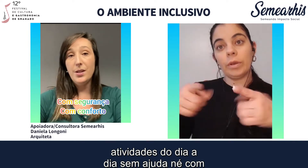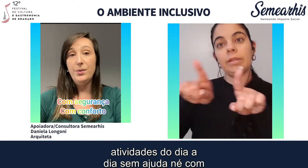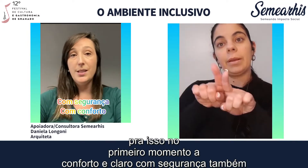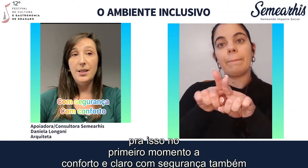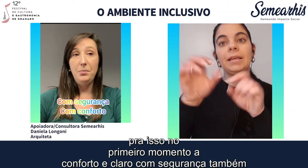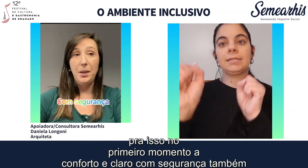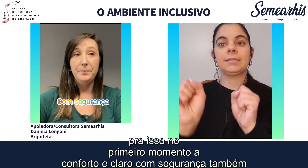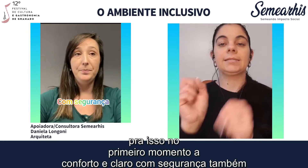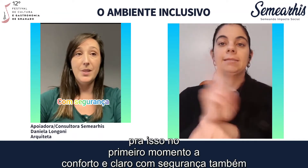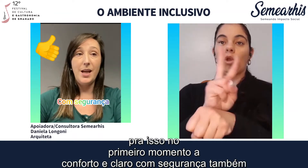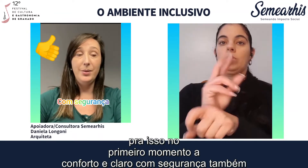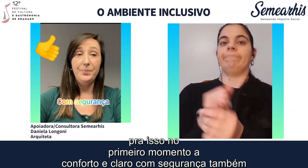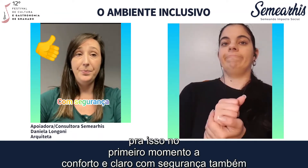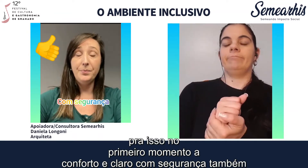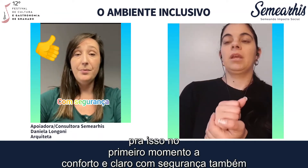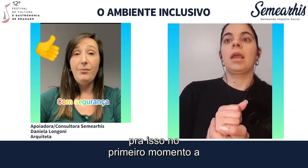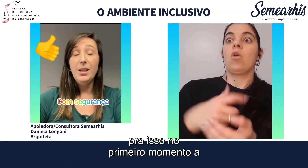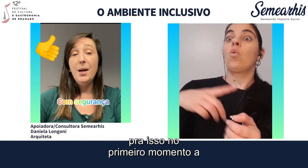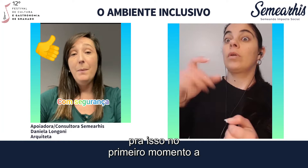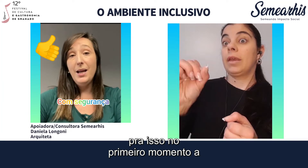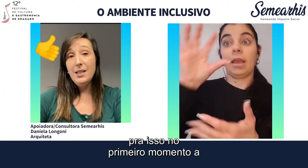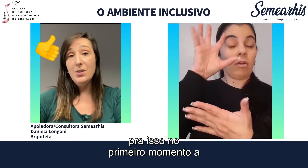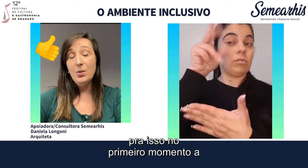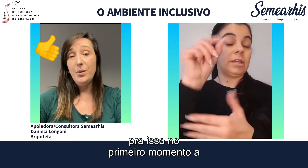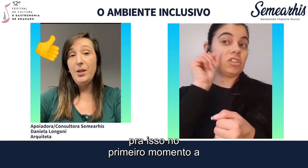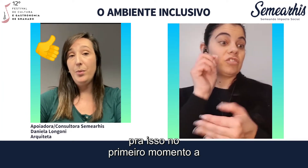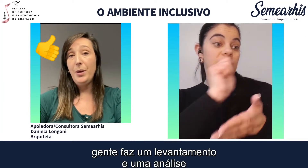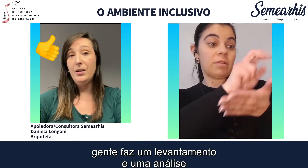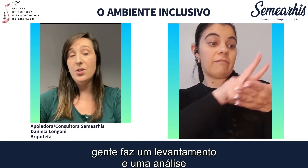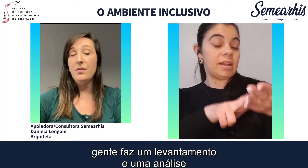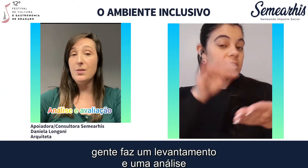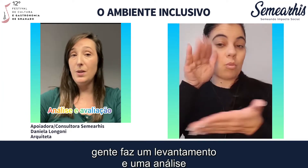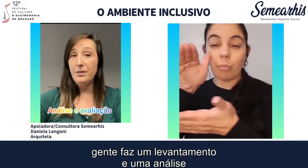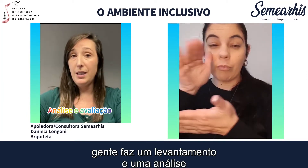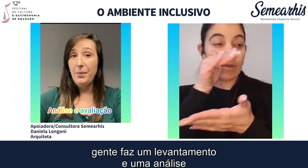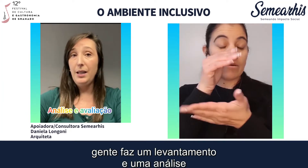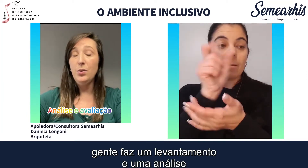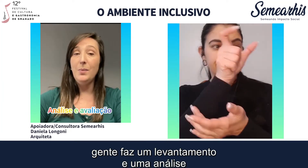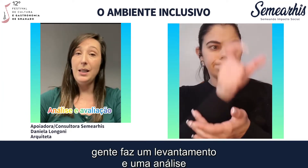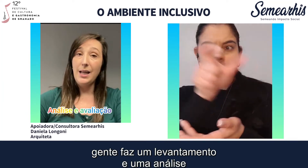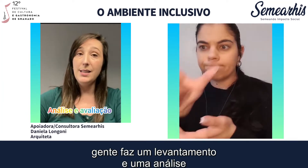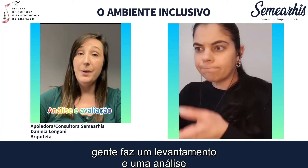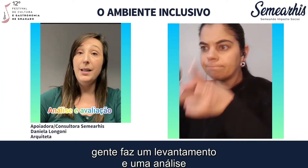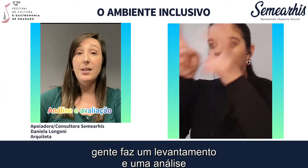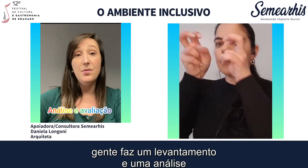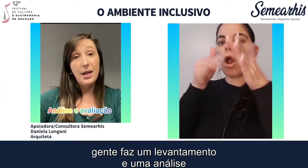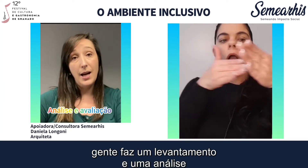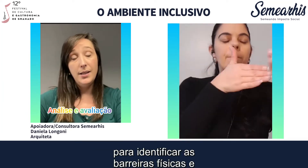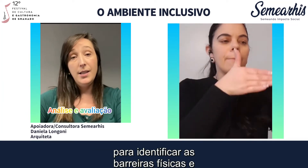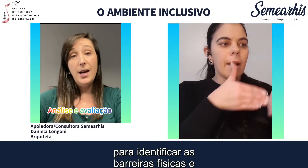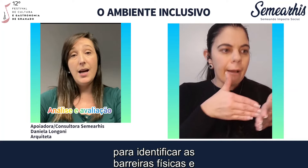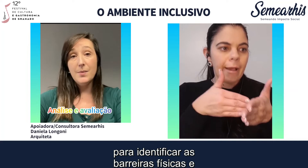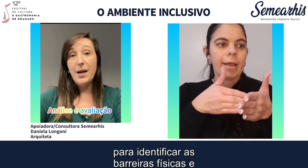com segurança também, certo? Para isso, no primeiro momento, a gente faz um levantamento e uma análise para